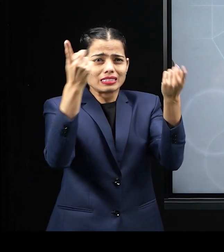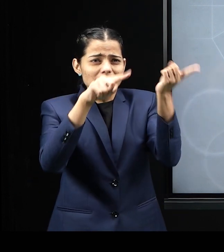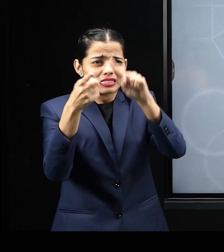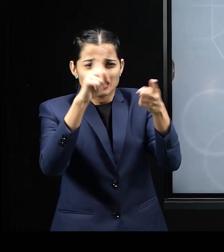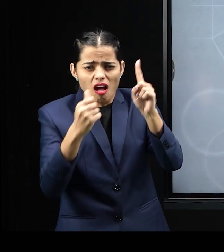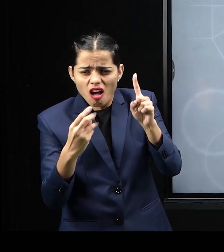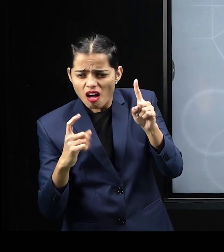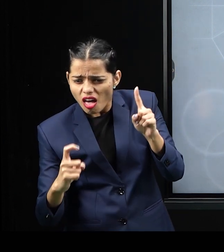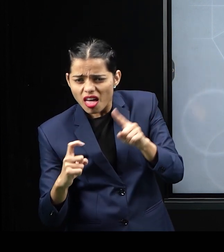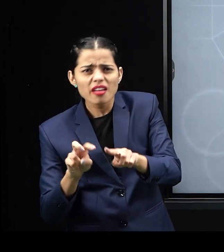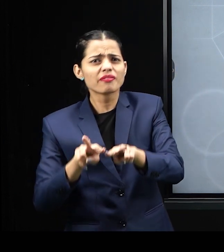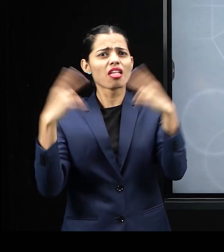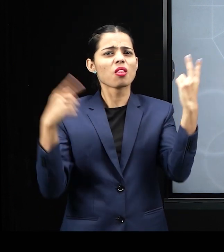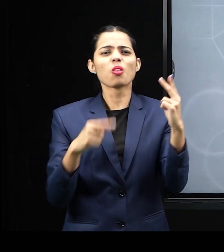ಯೂಕ್ಲಿಡ್ನ ಡಿವಿಷನ್ ಲೆಮ್ಮ.